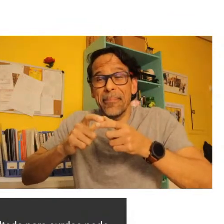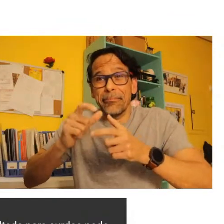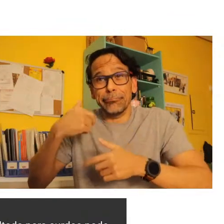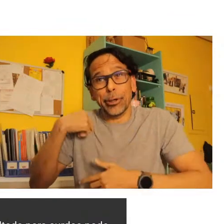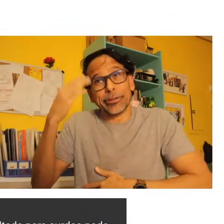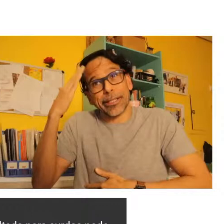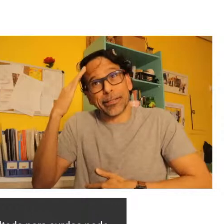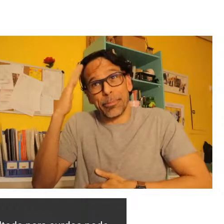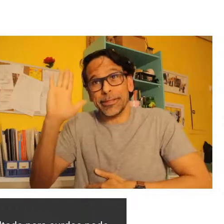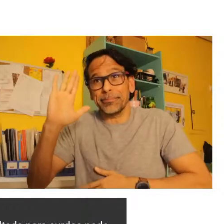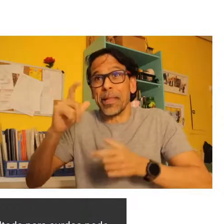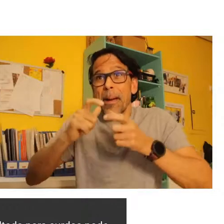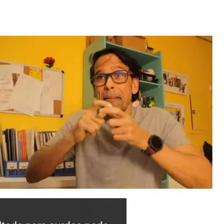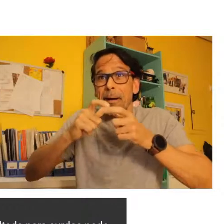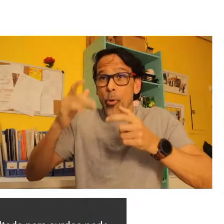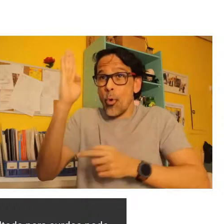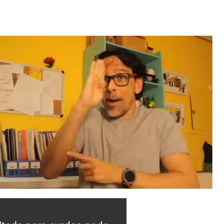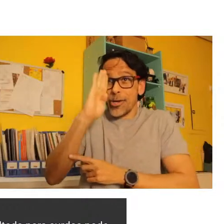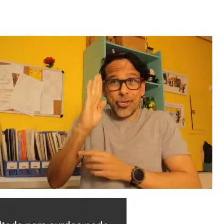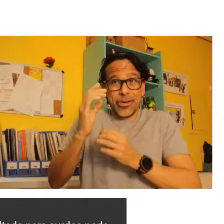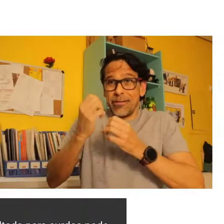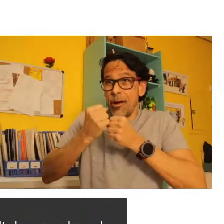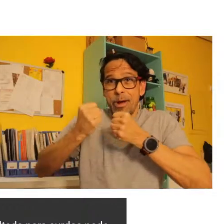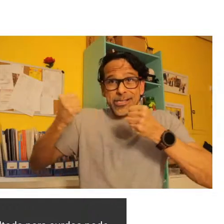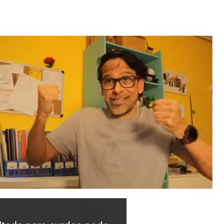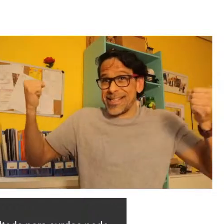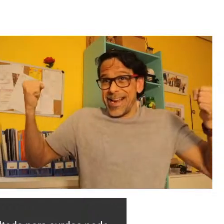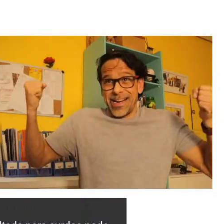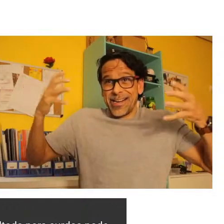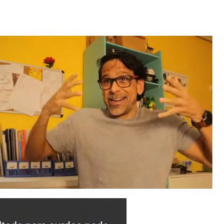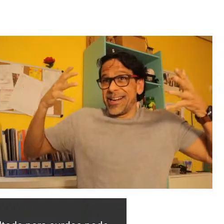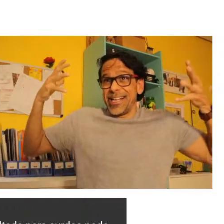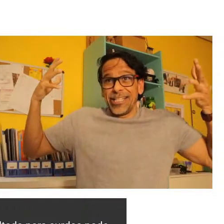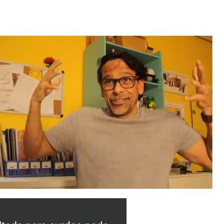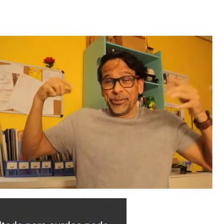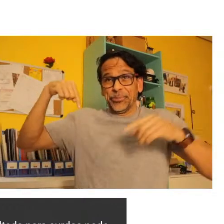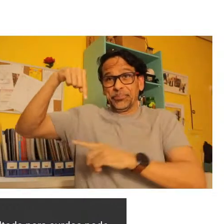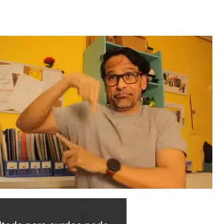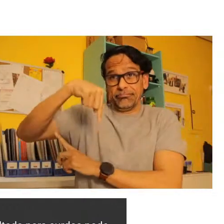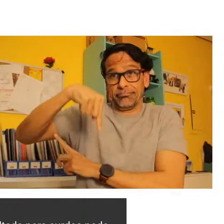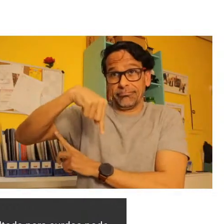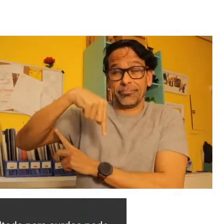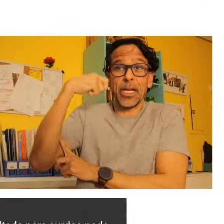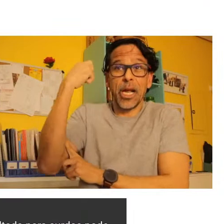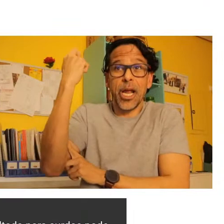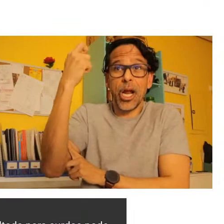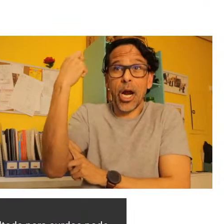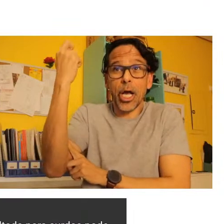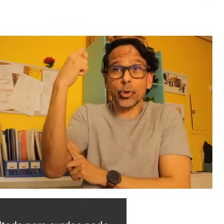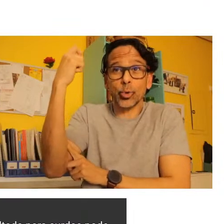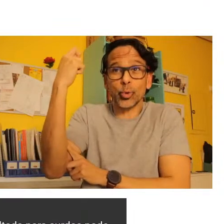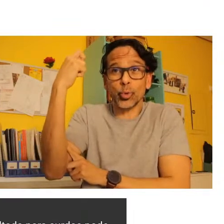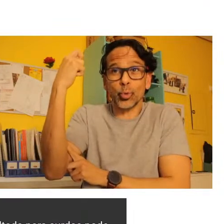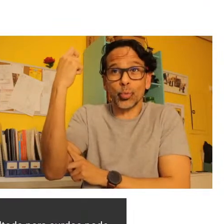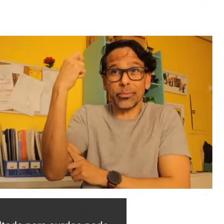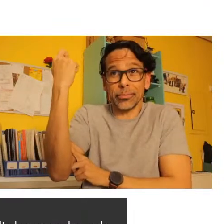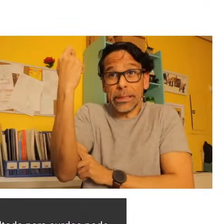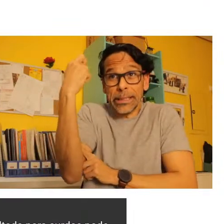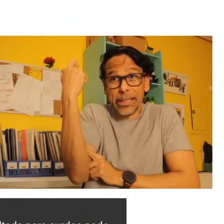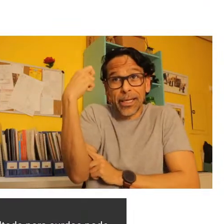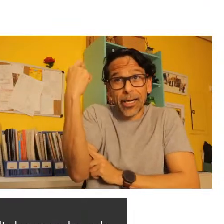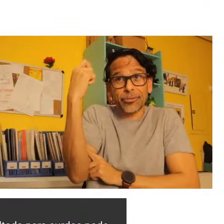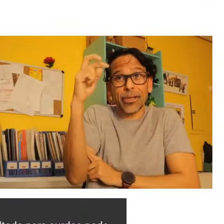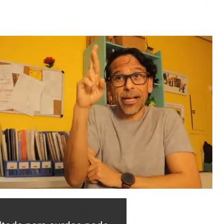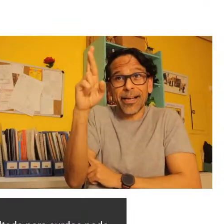bom então é a gente sabe que o Brasil é bastante